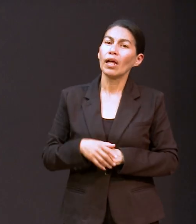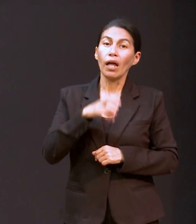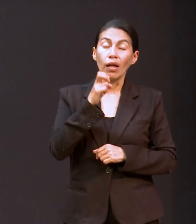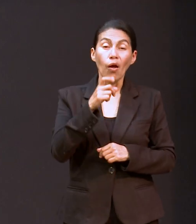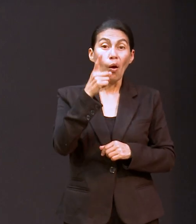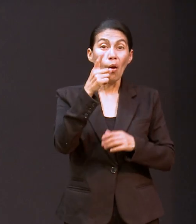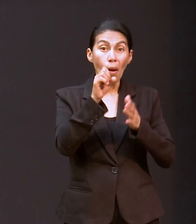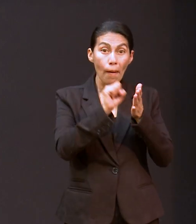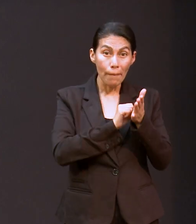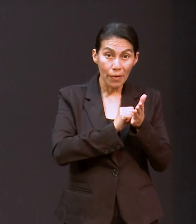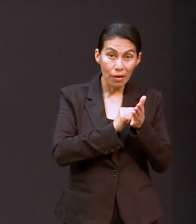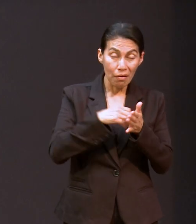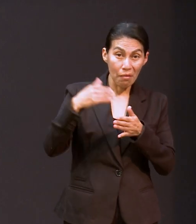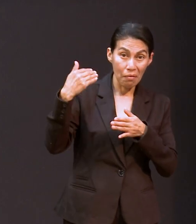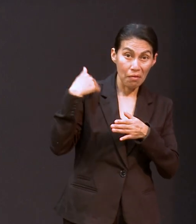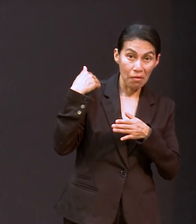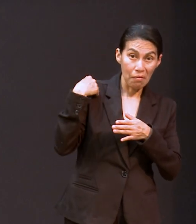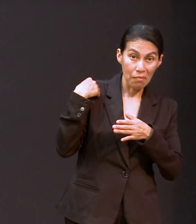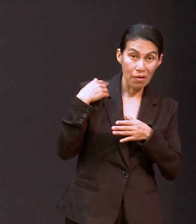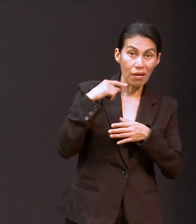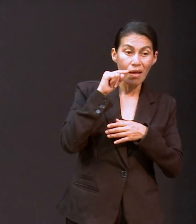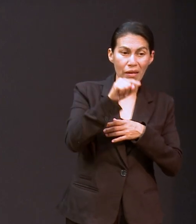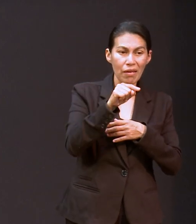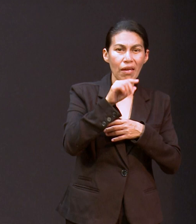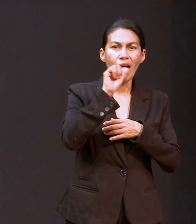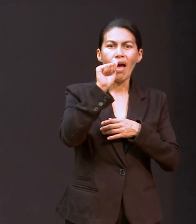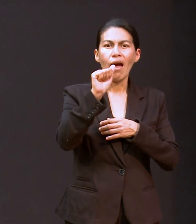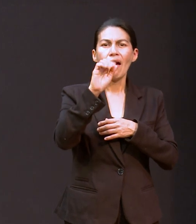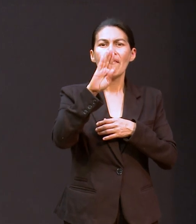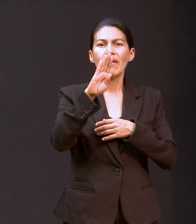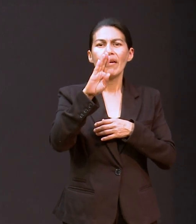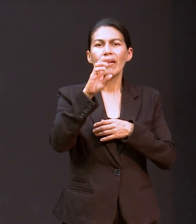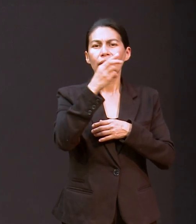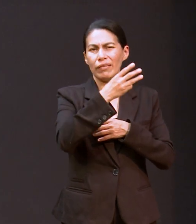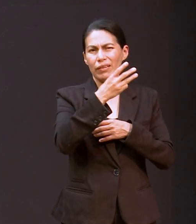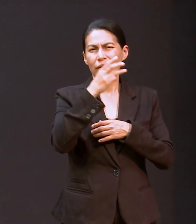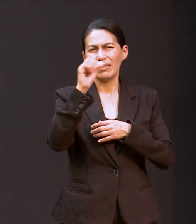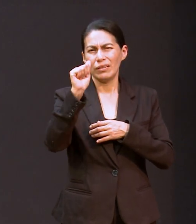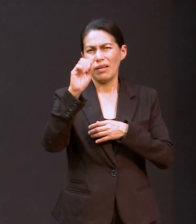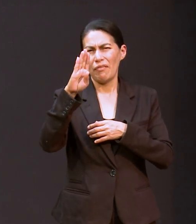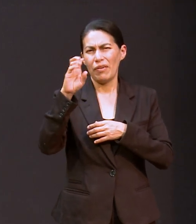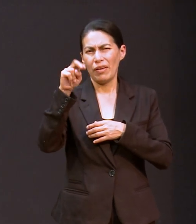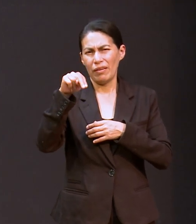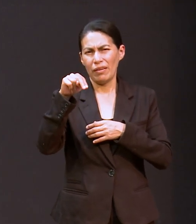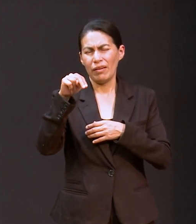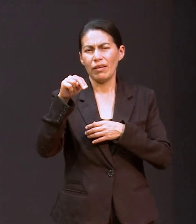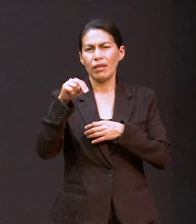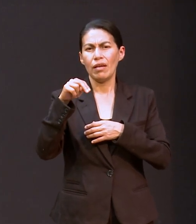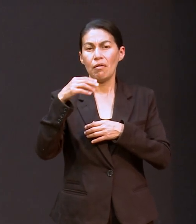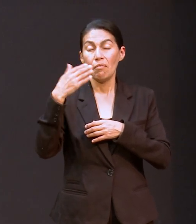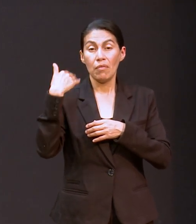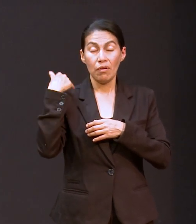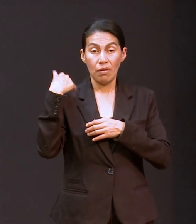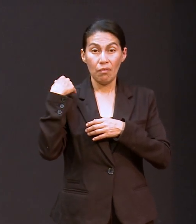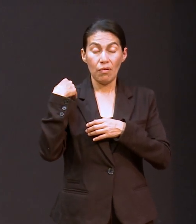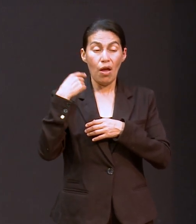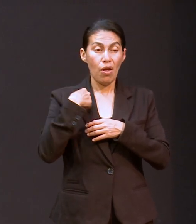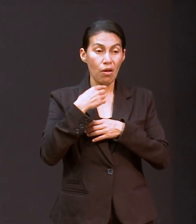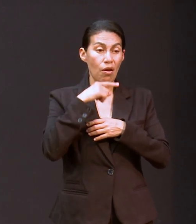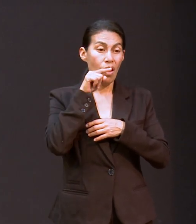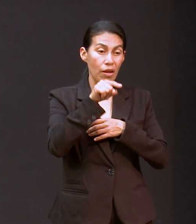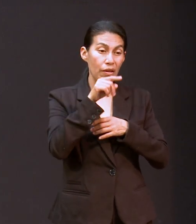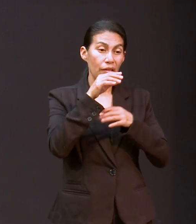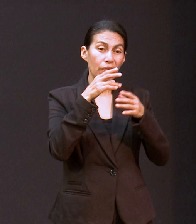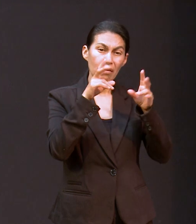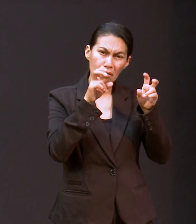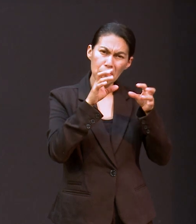mes me dieron una llamada para ir a trabajar a tres avenes Y eso para mí ha sido un milagro tan grande ya